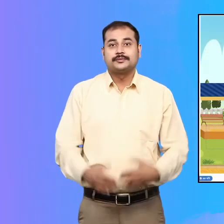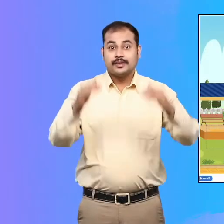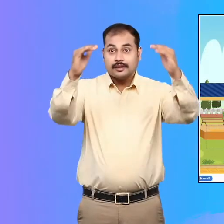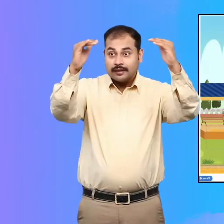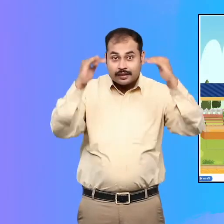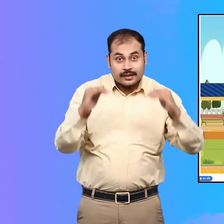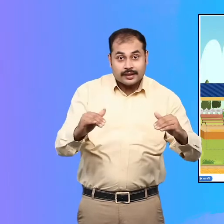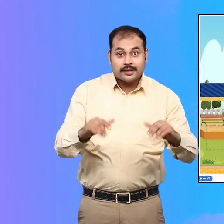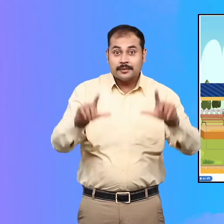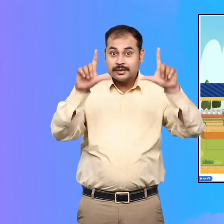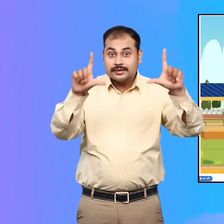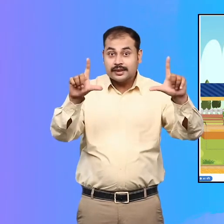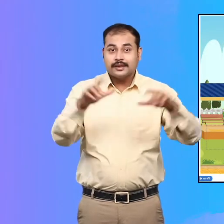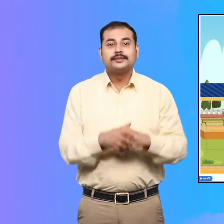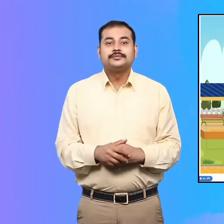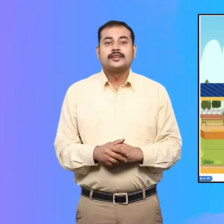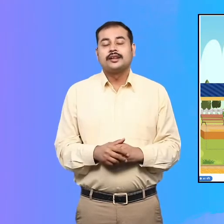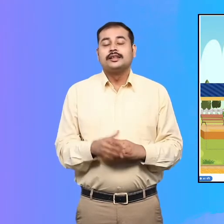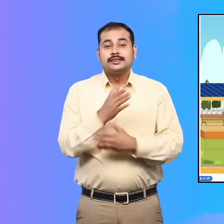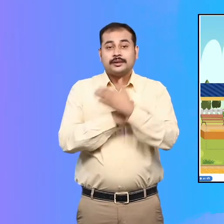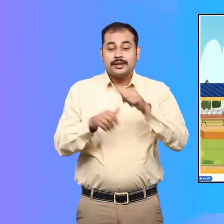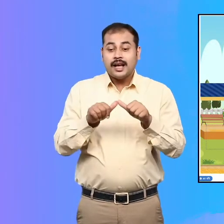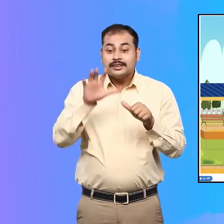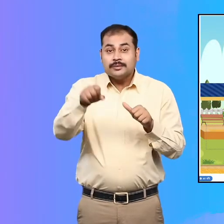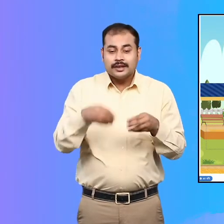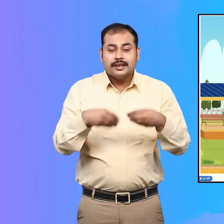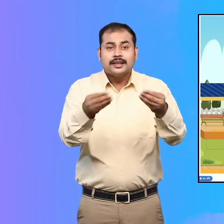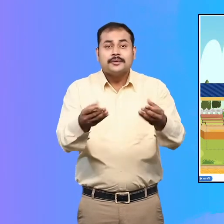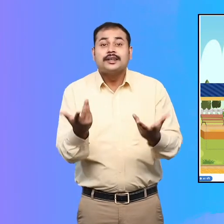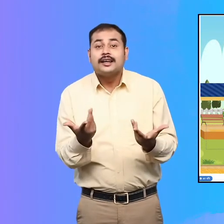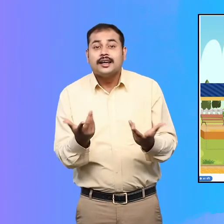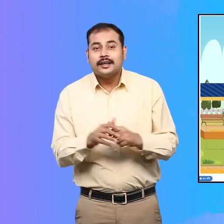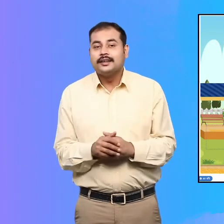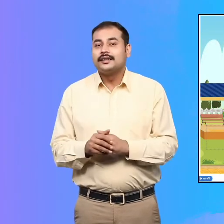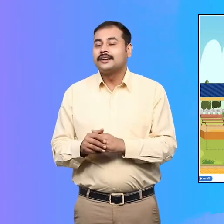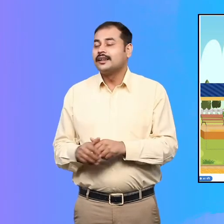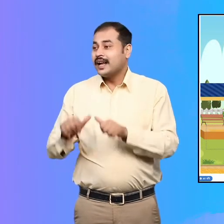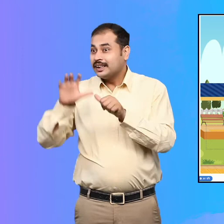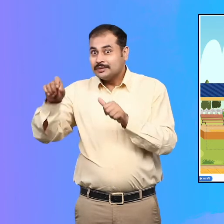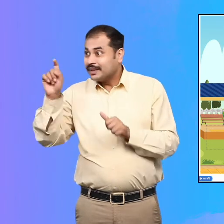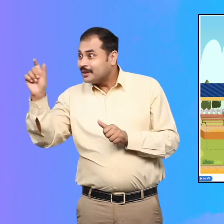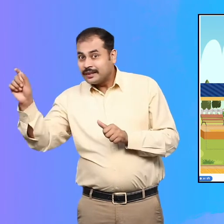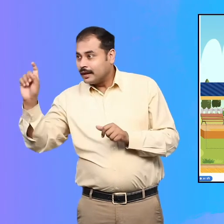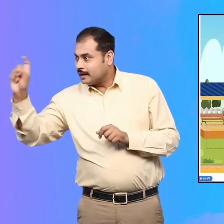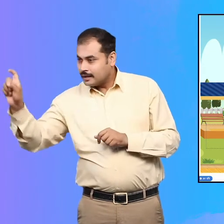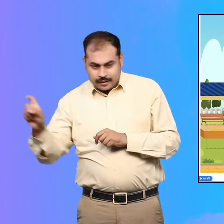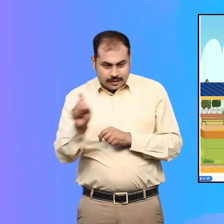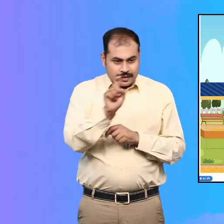कि विकलांग लोगों के लिए खेल के मैदान को सुलभ बनाने के लिए अपनी सही स्थानों पर विभिन्न